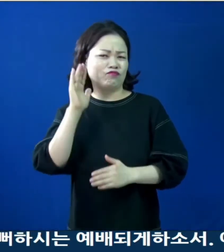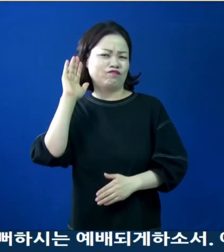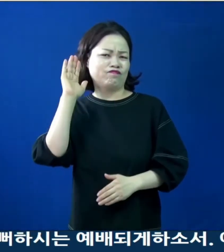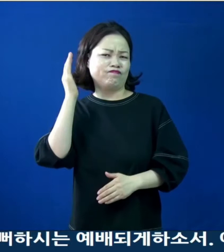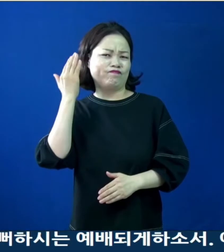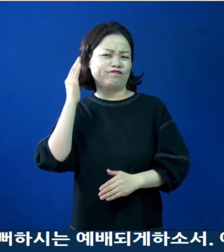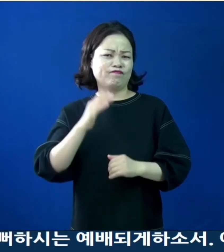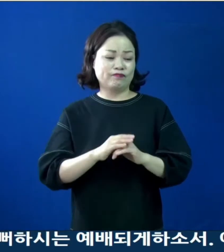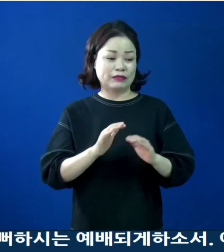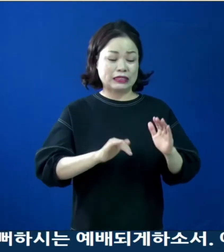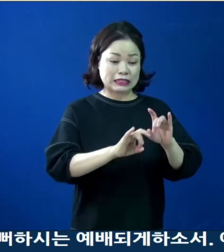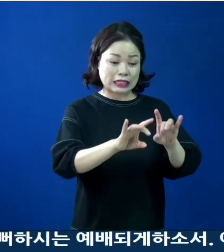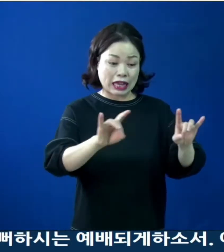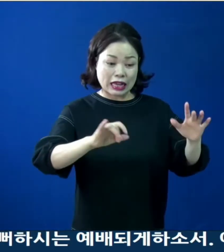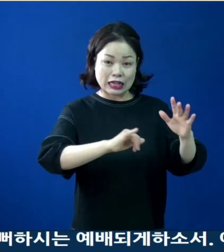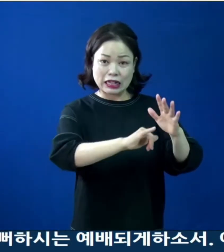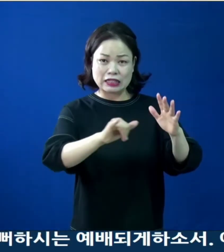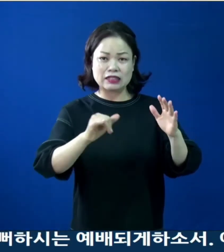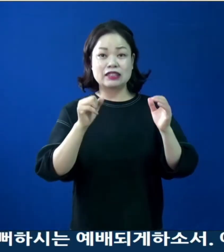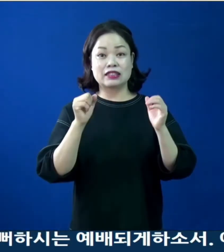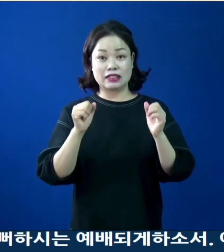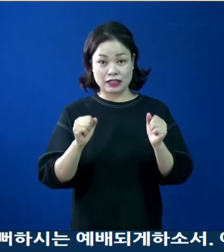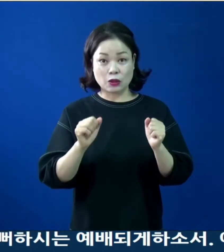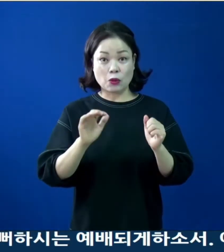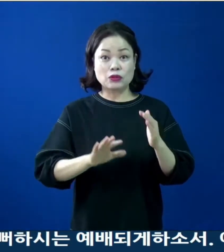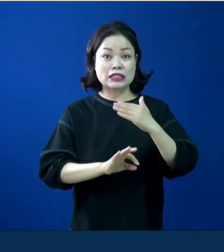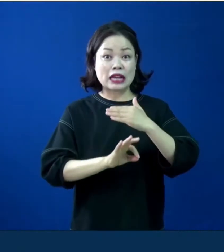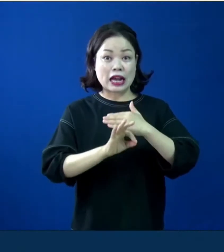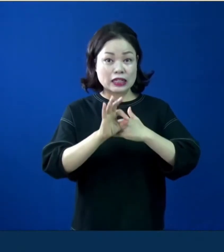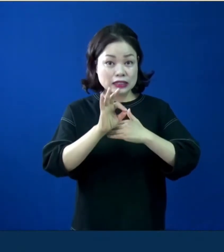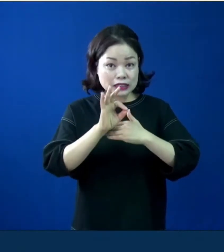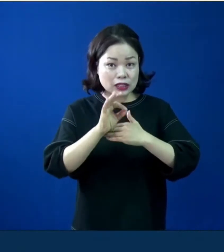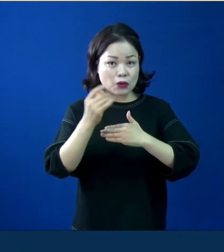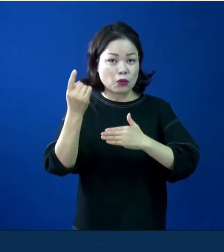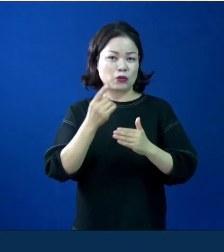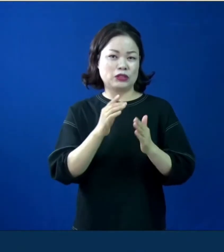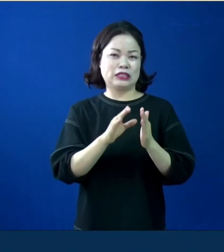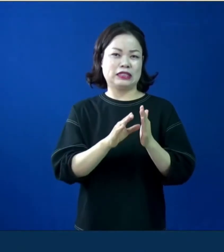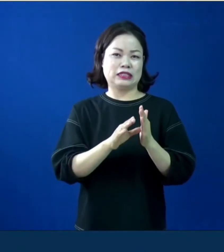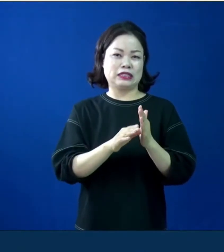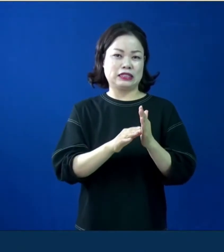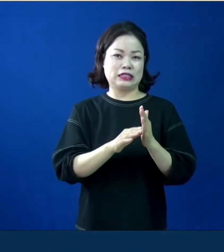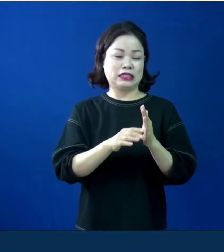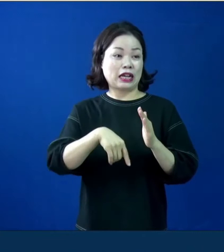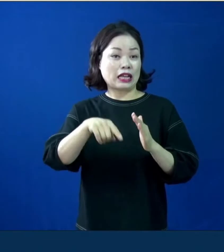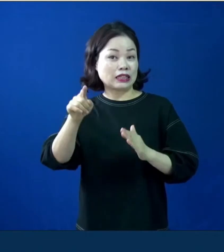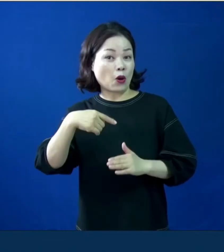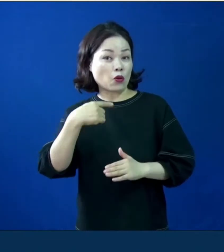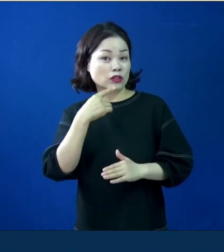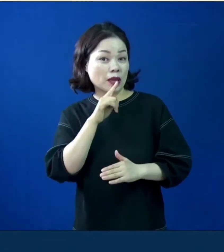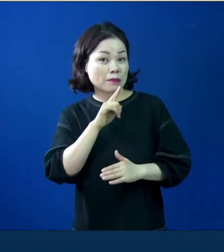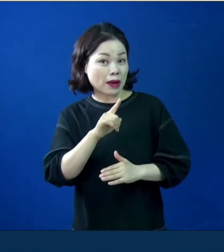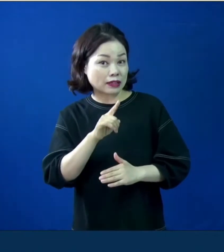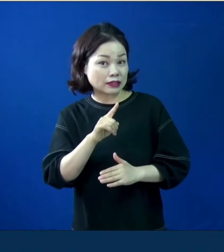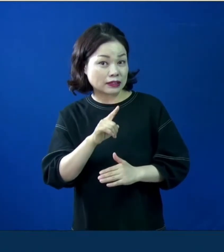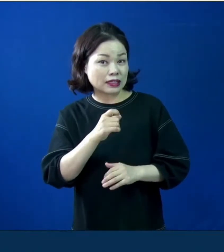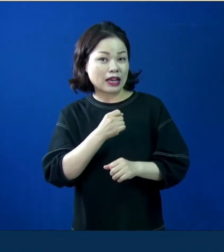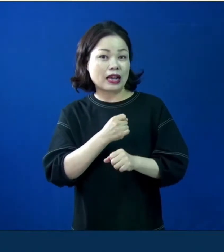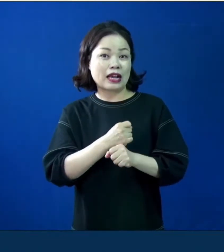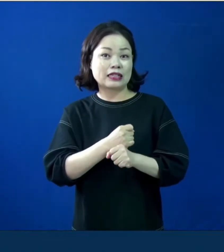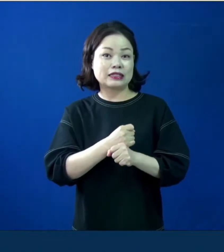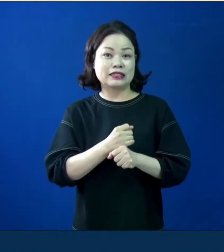요즘 각 가정에서 있으실 텐데 오늘 아침 나오실 때에 갔다 올게 라는 말을